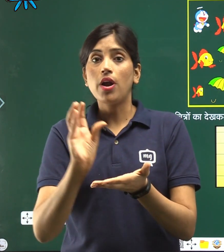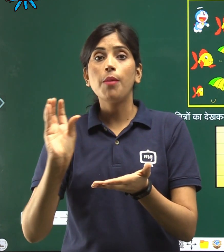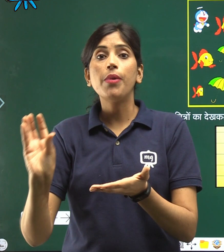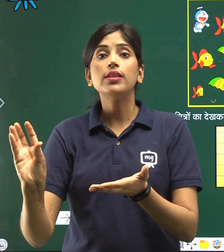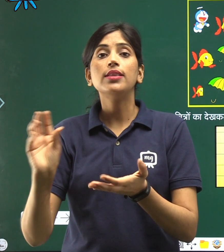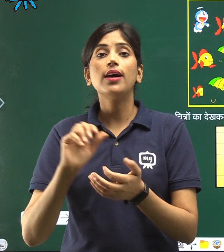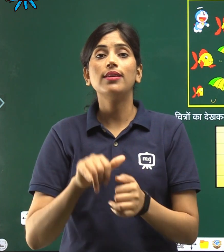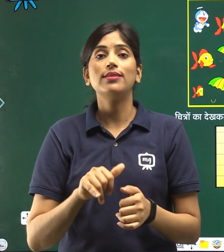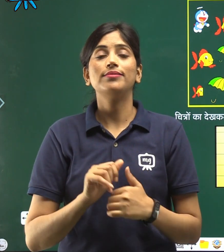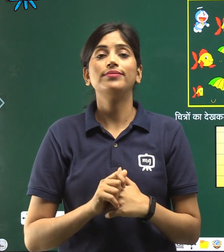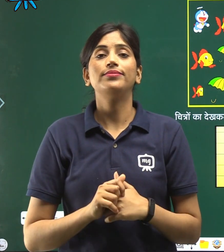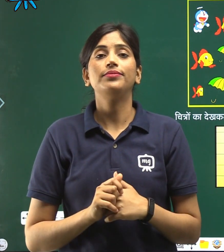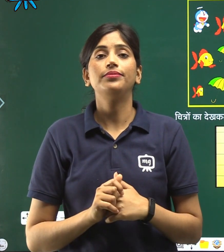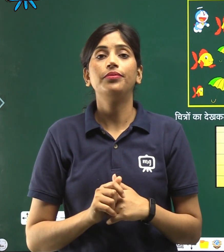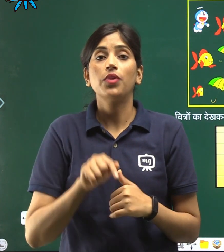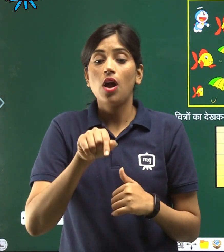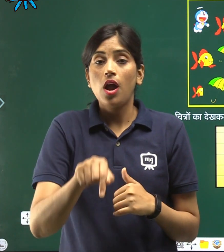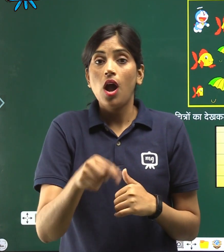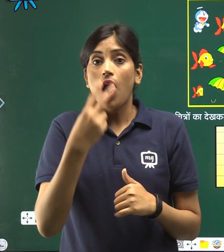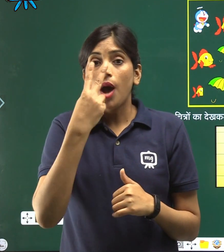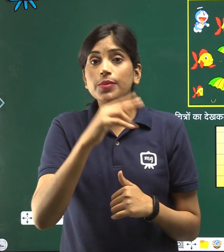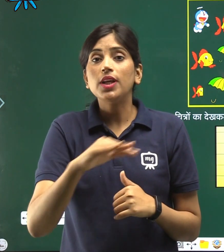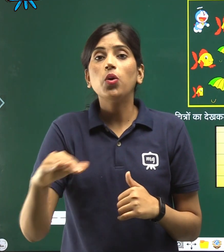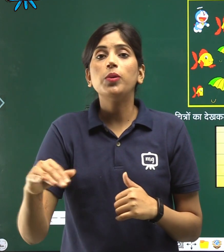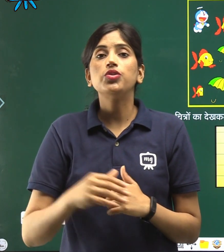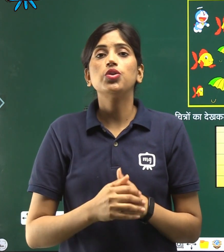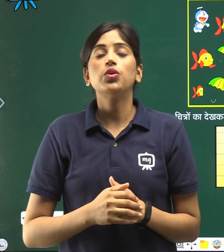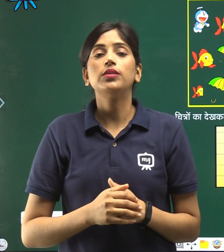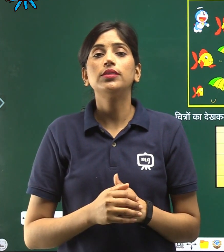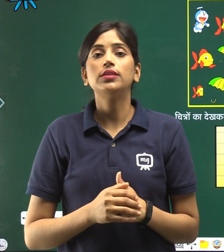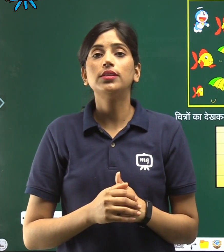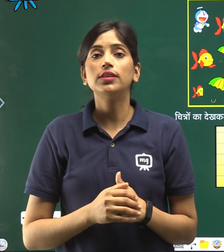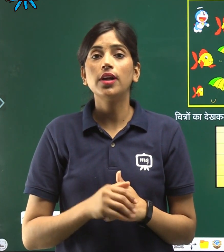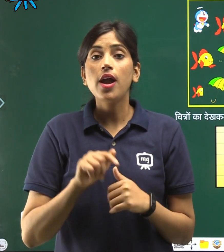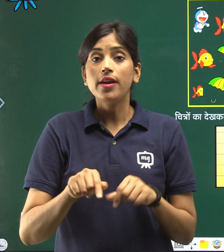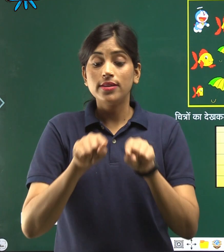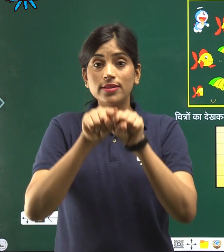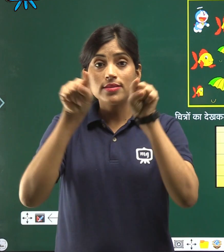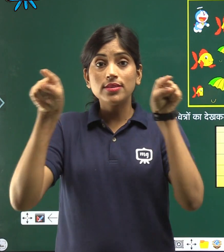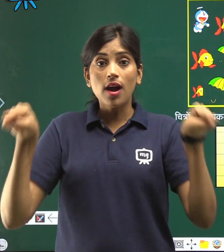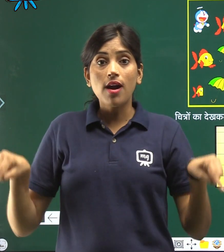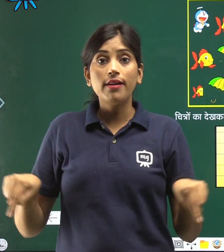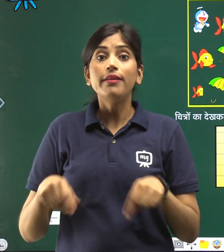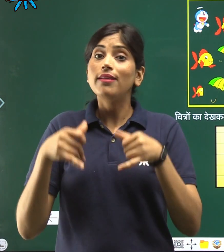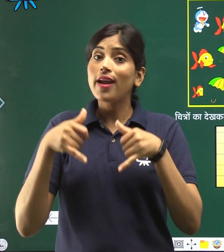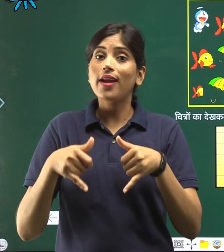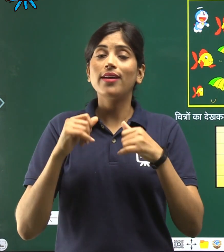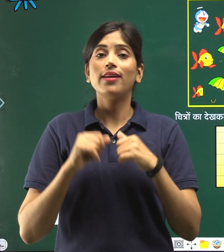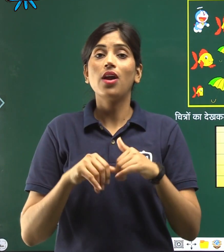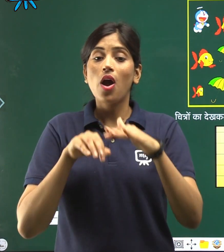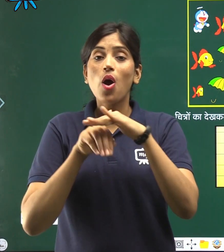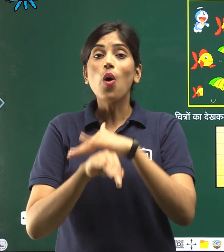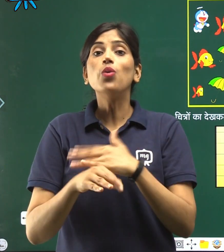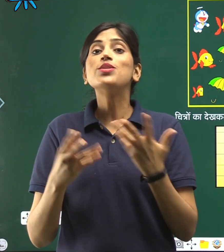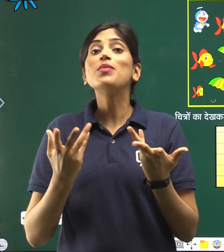प्रबंधन। अब देखो बच्चों, एक चार्ट है,